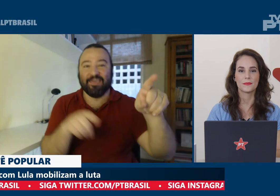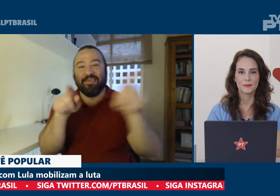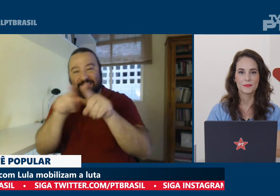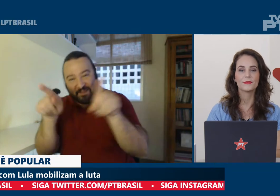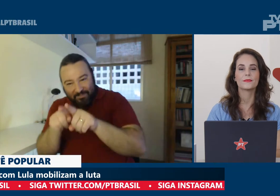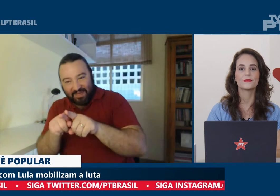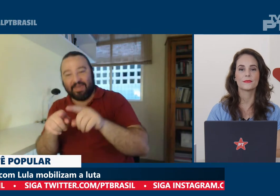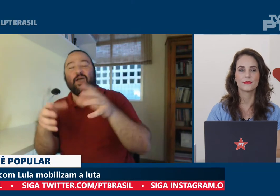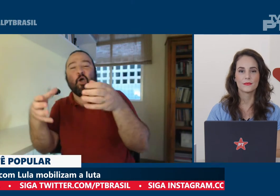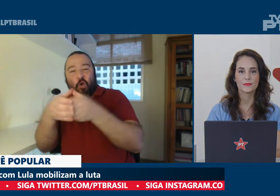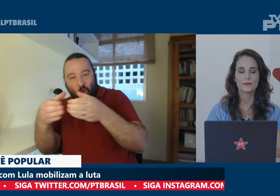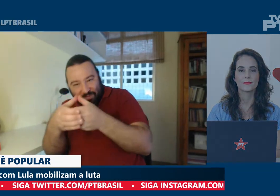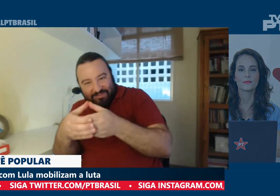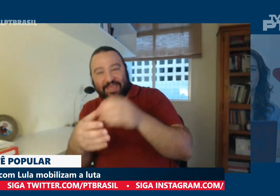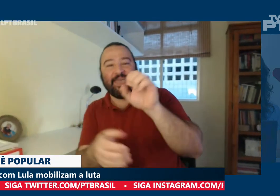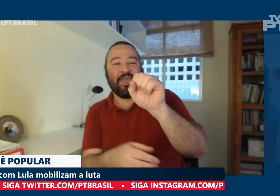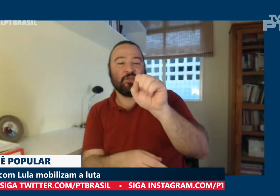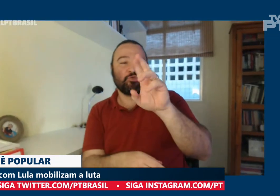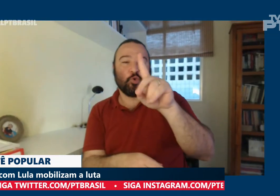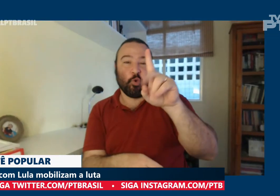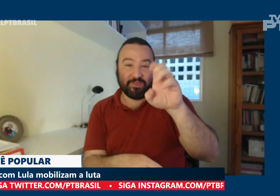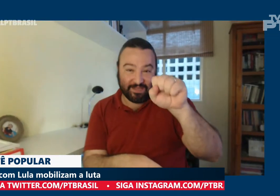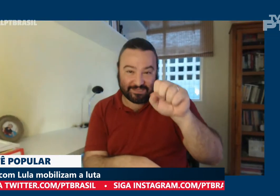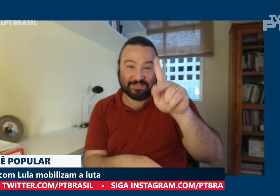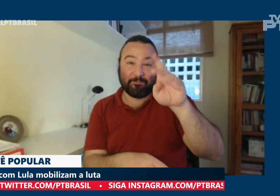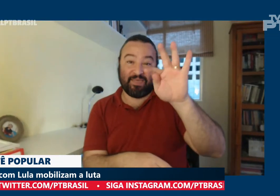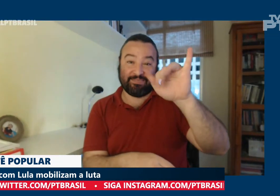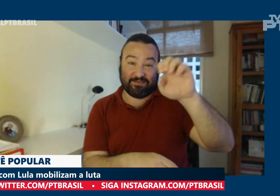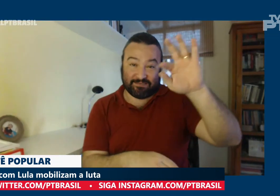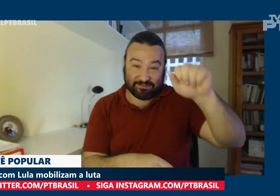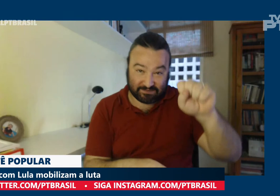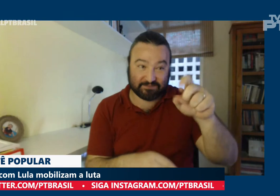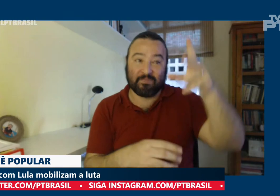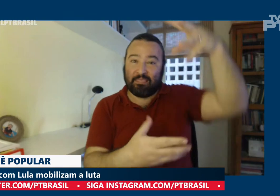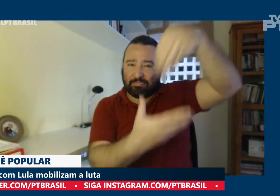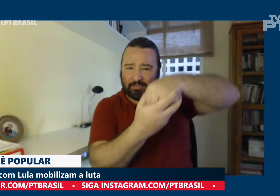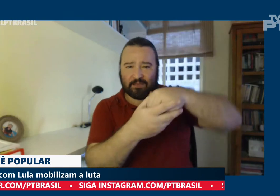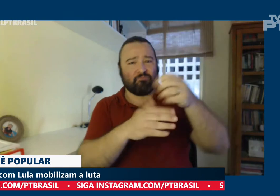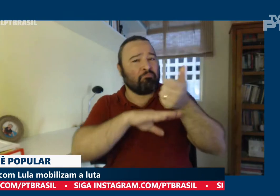surdes, surdes com Lula também.